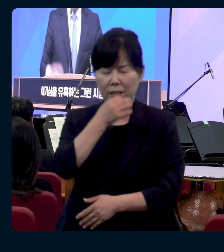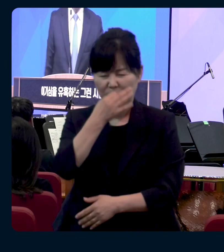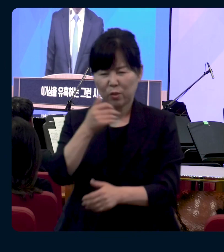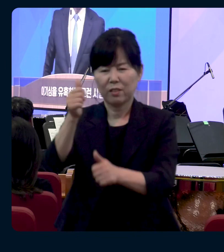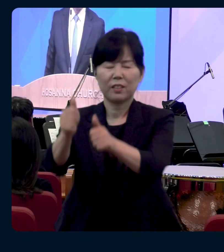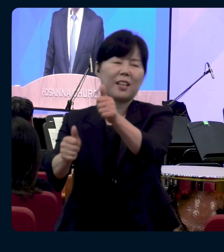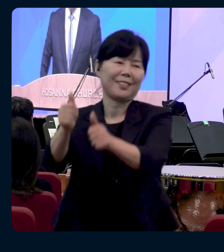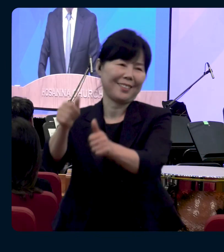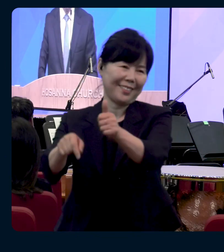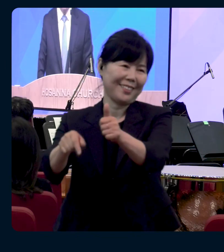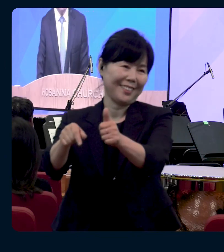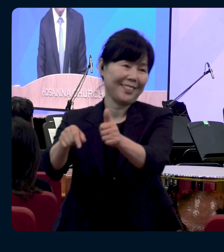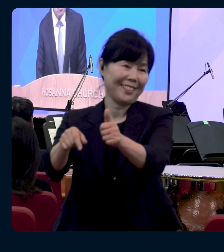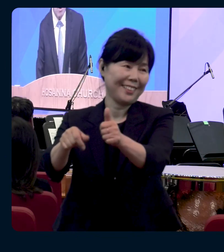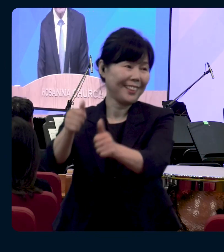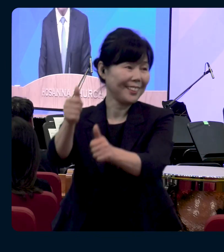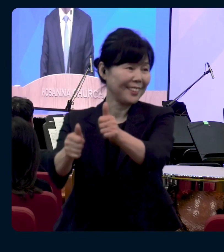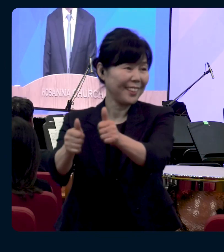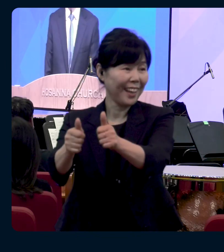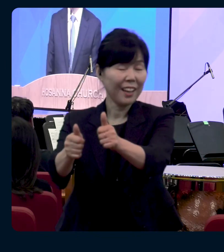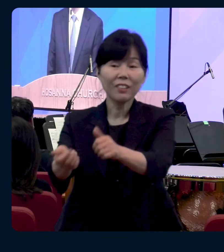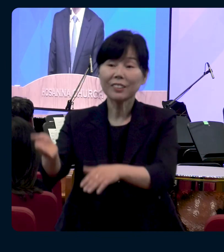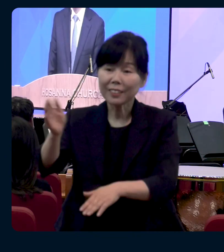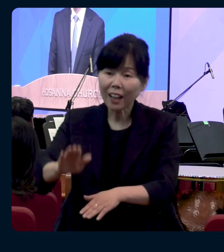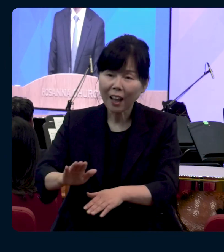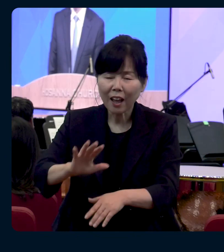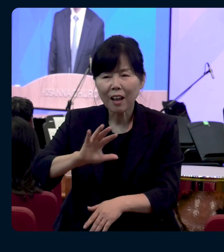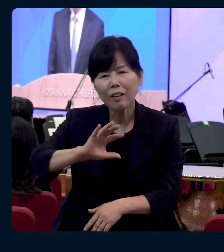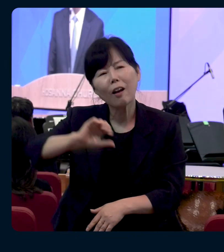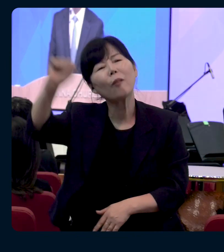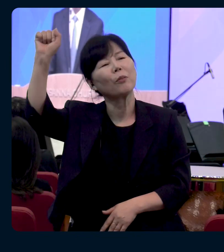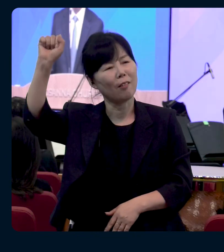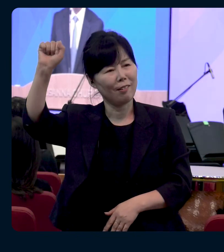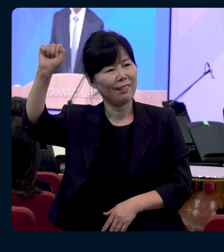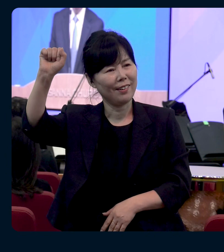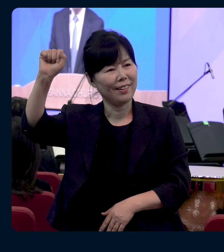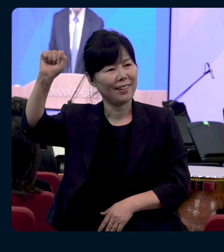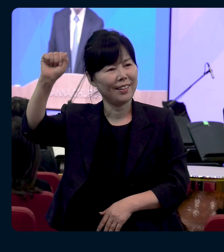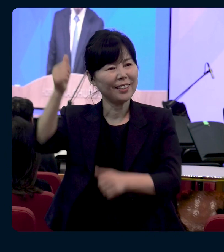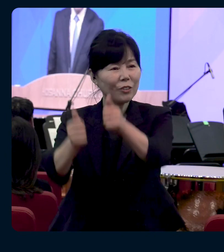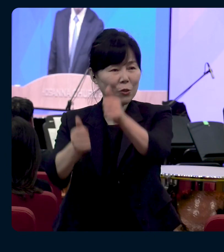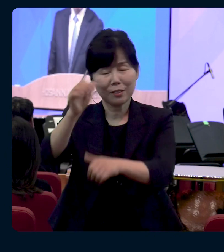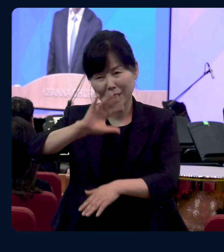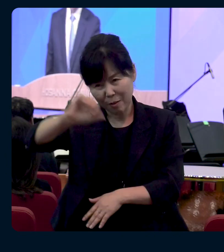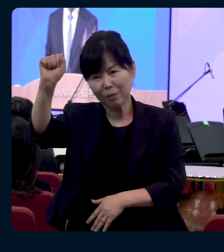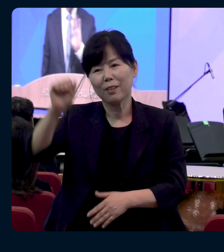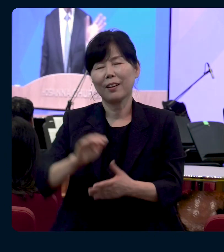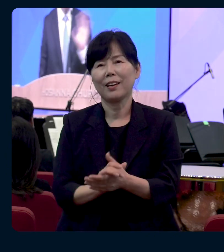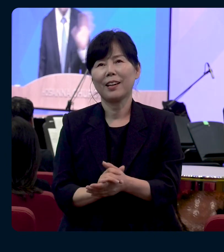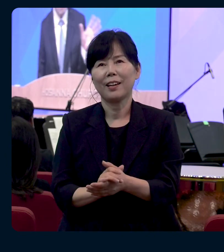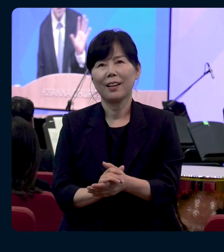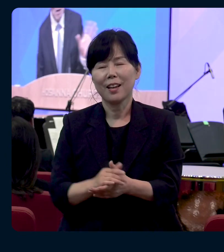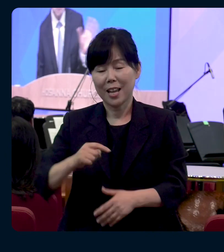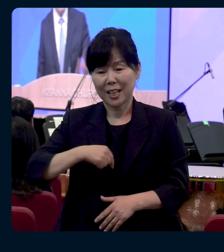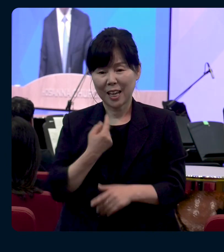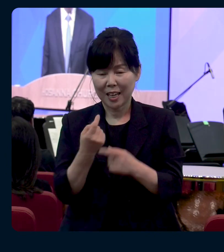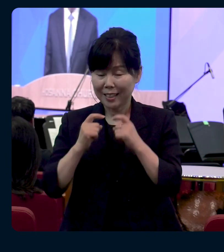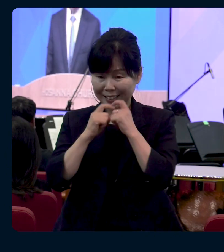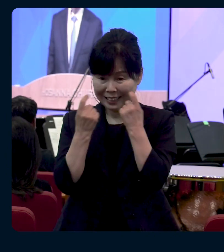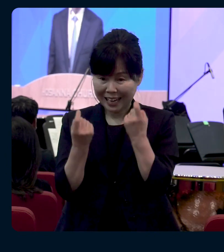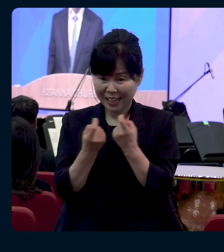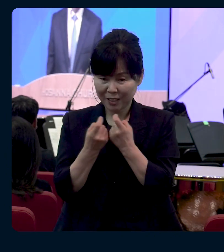그런데 그들이 이 시험을 통과합니다. 정말 감사하게도 이걸 통과해요. 자기들만 생각하지